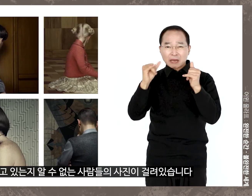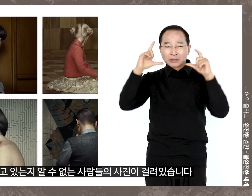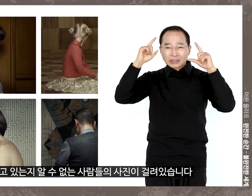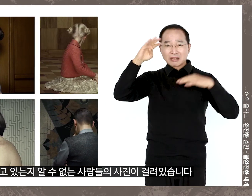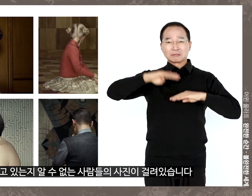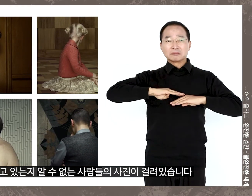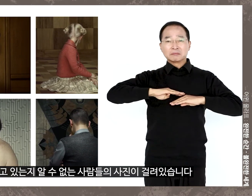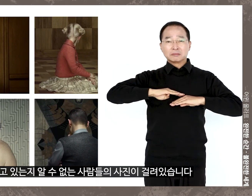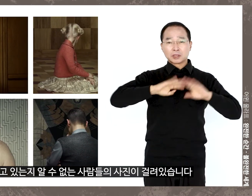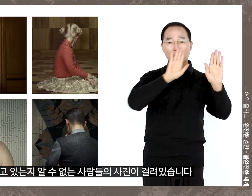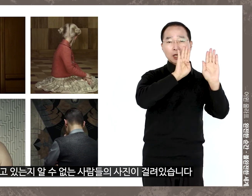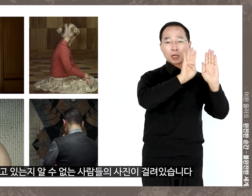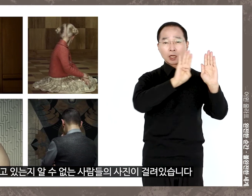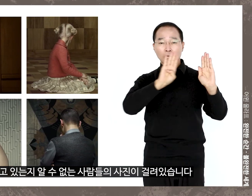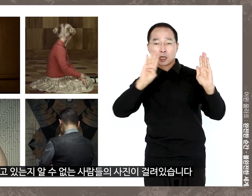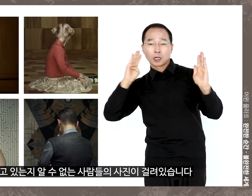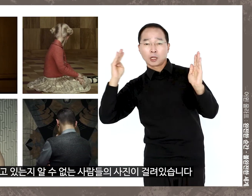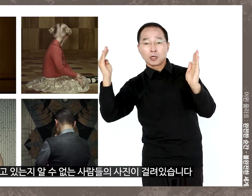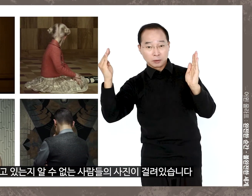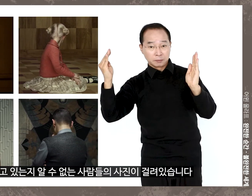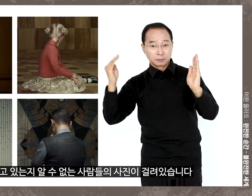사진이 걸려 있습니다.